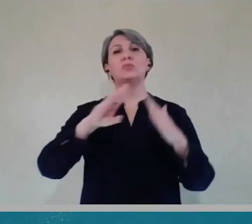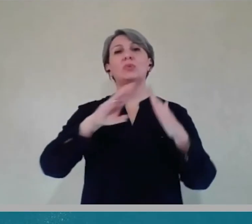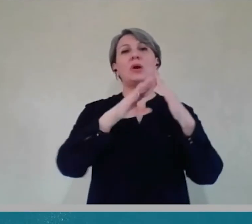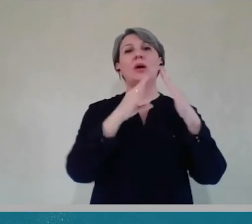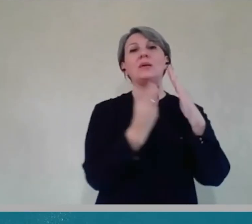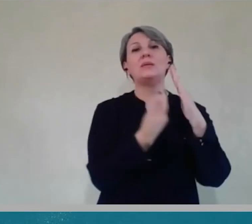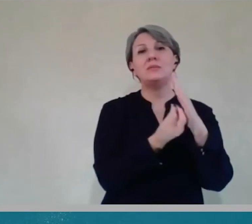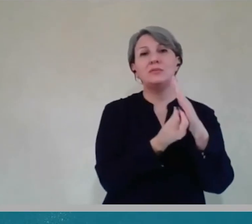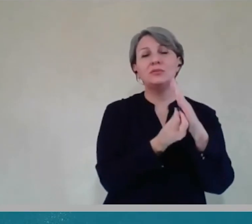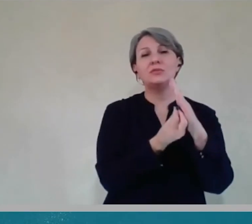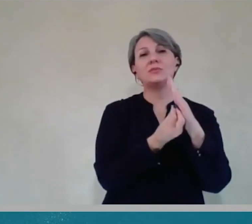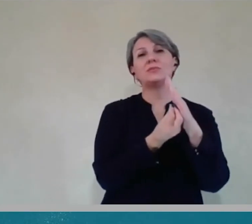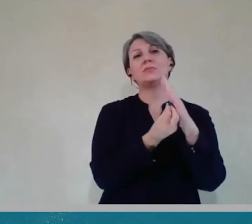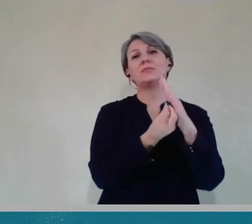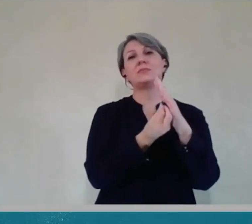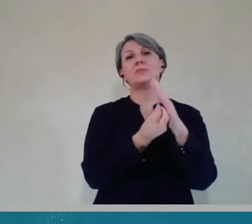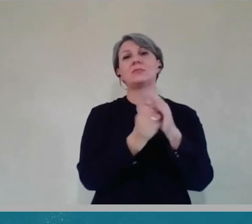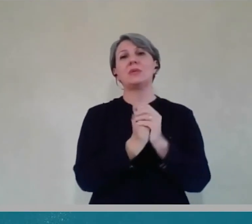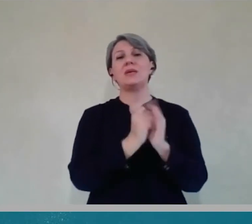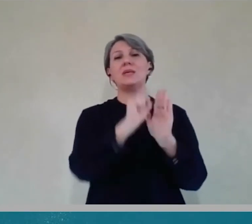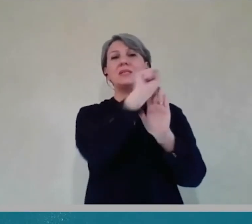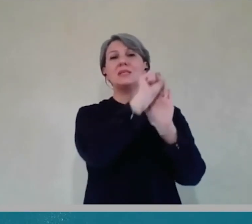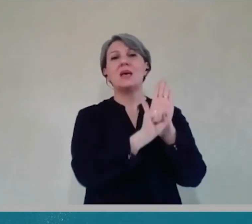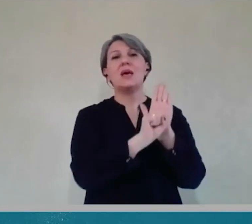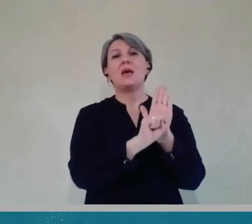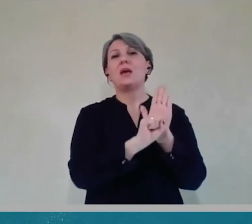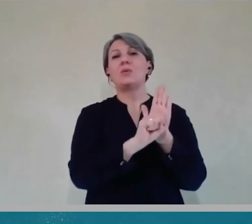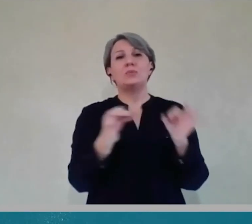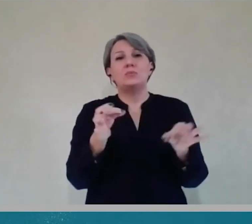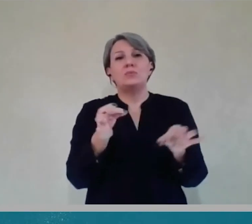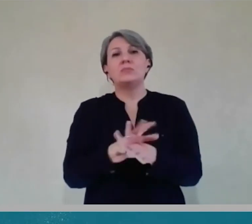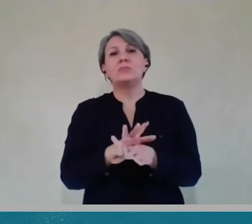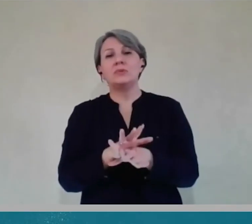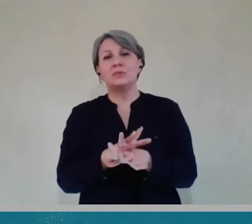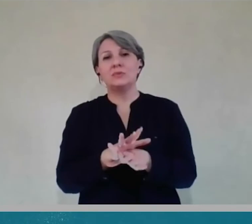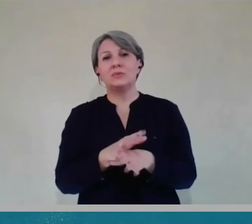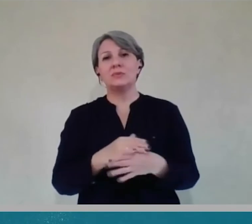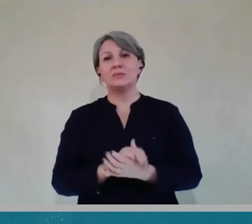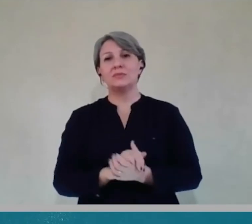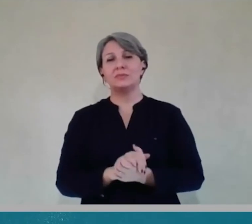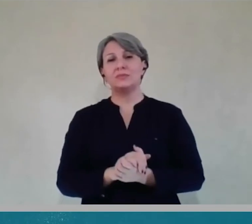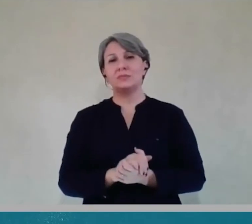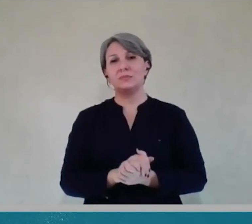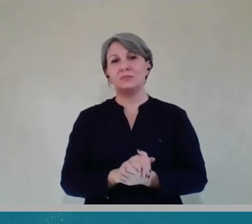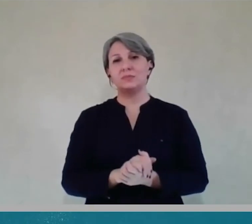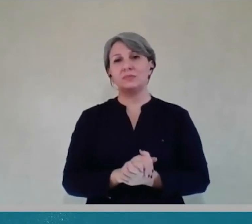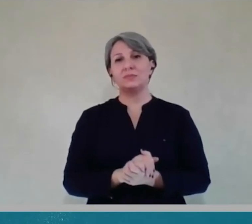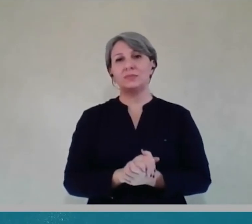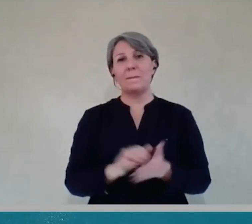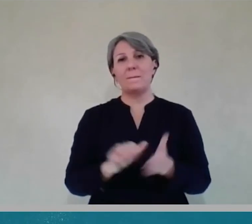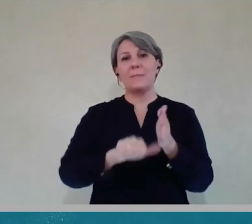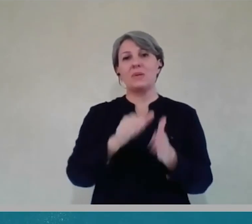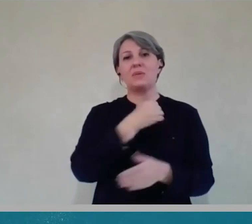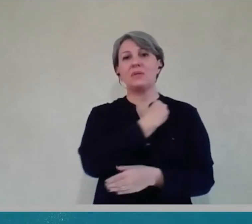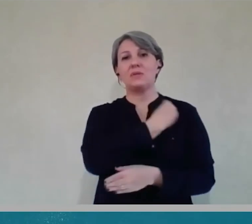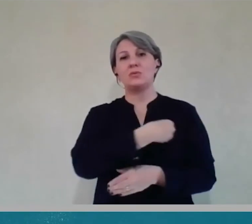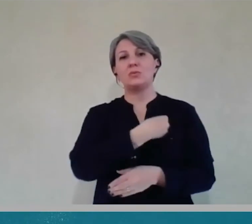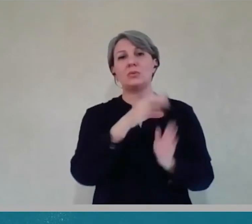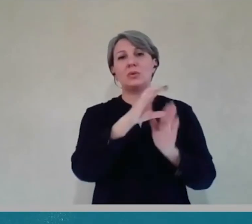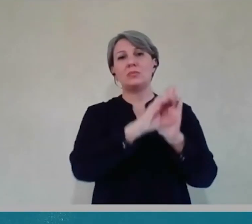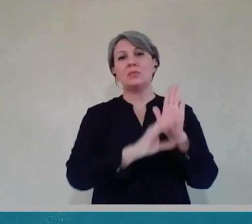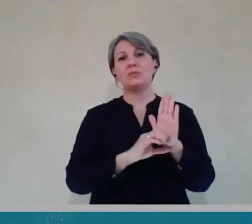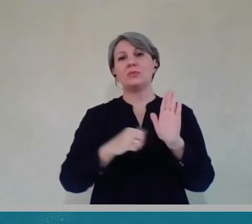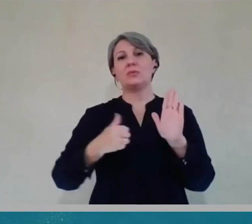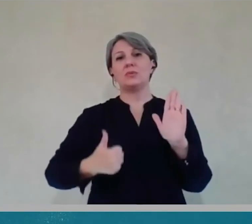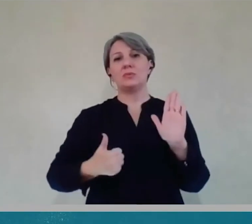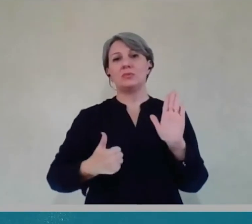concluir a execução da sua vontade? Veja 1 João, versículo 1. O que